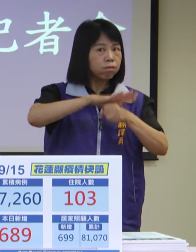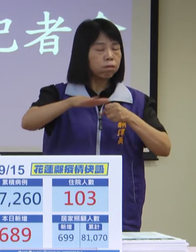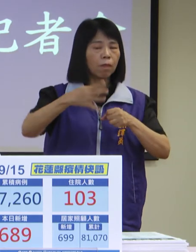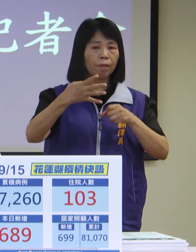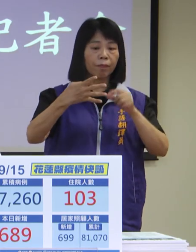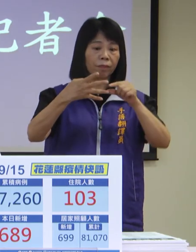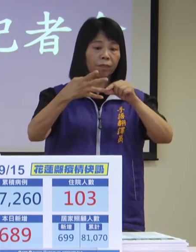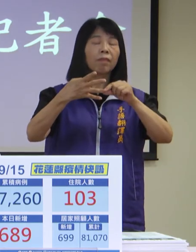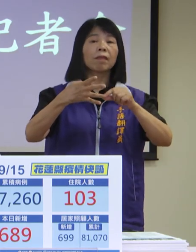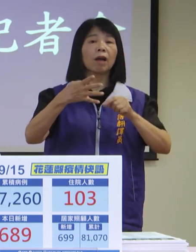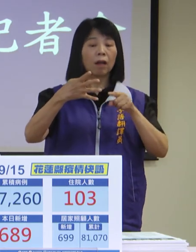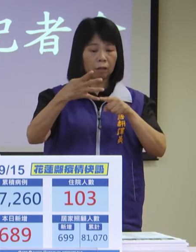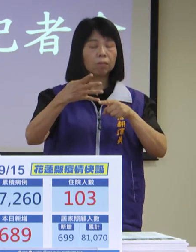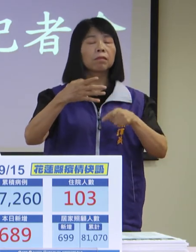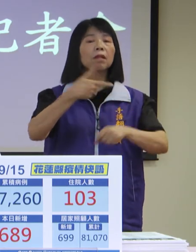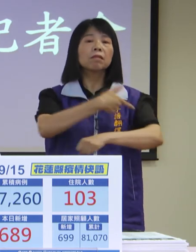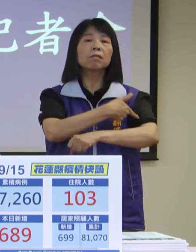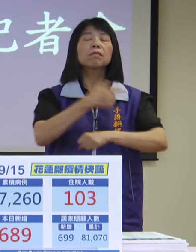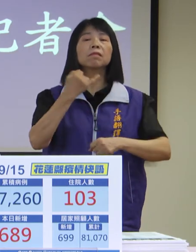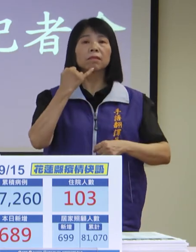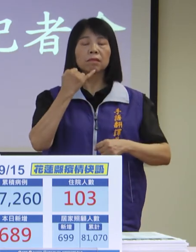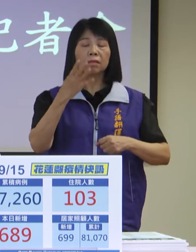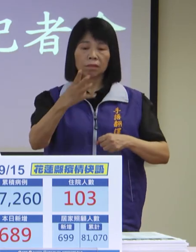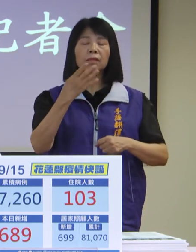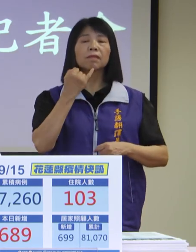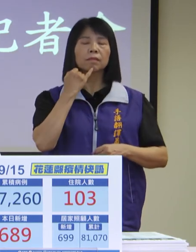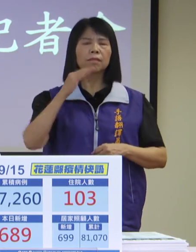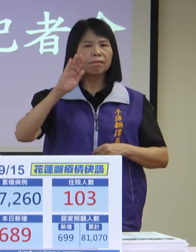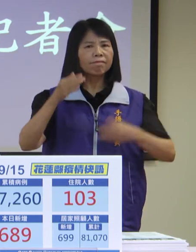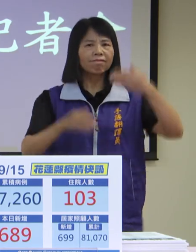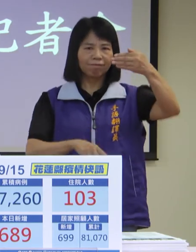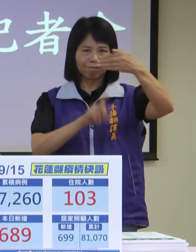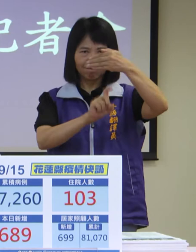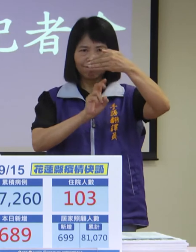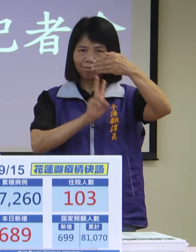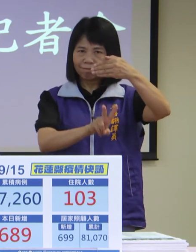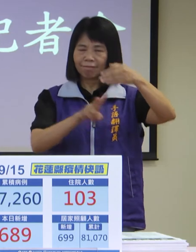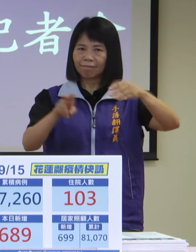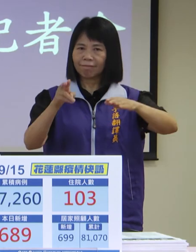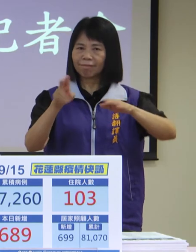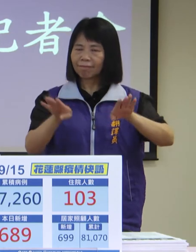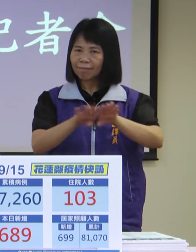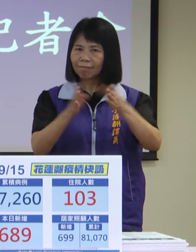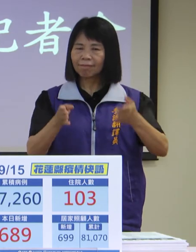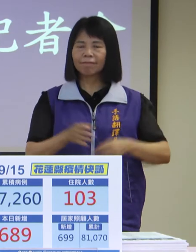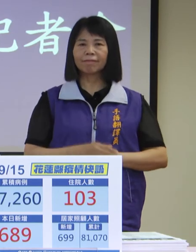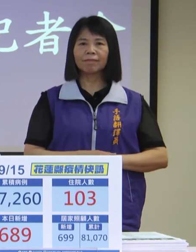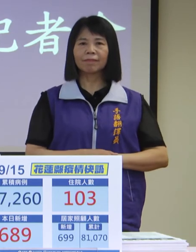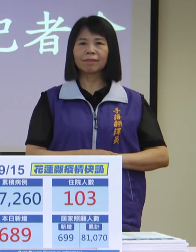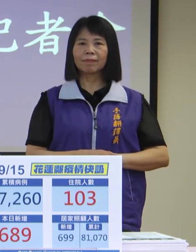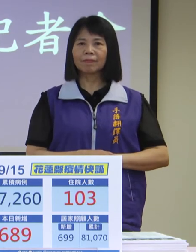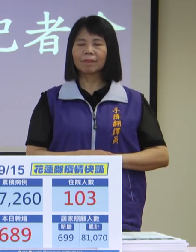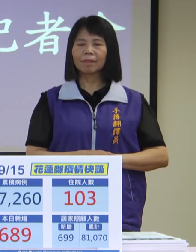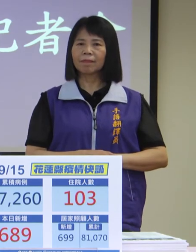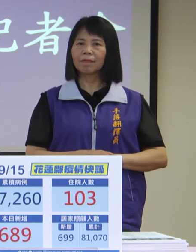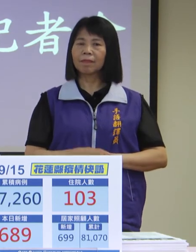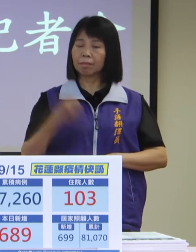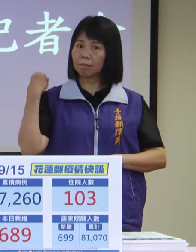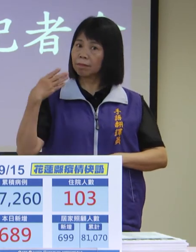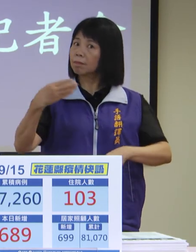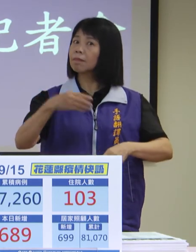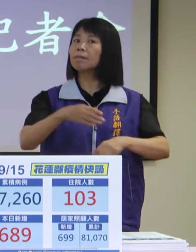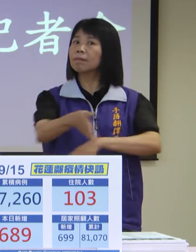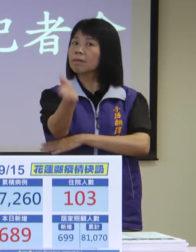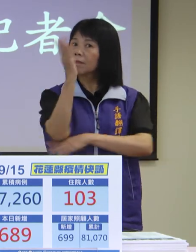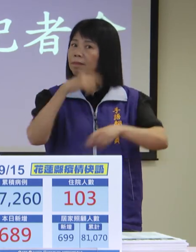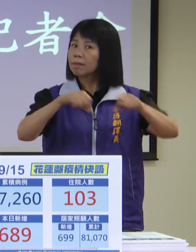间隔5个月但是从9月12号开始就是从这个前几天开始那从礼拜1开